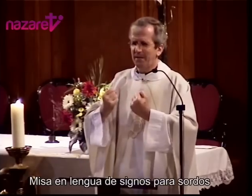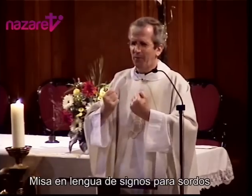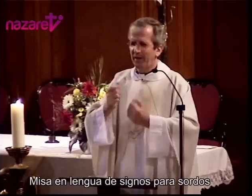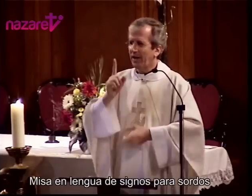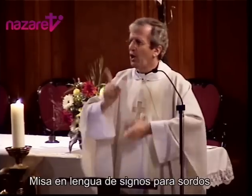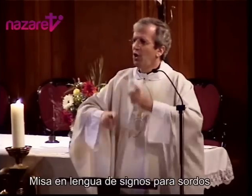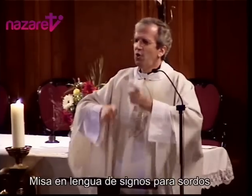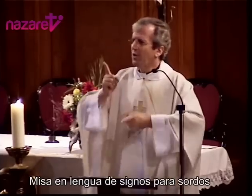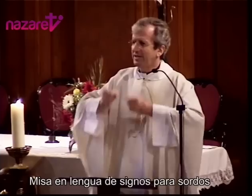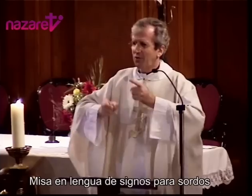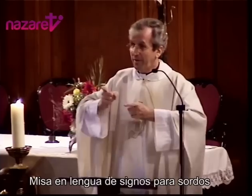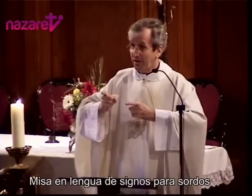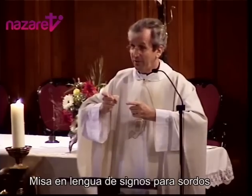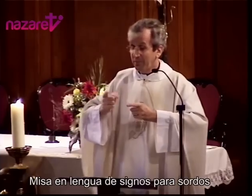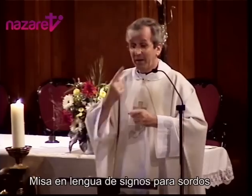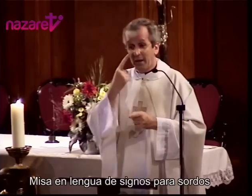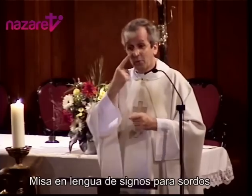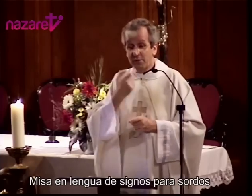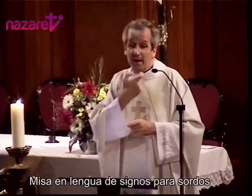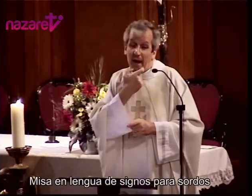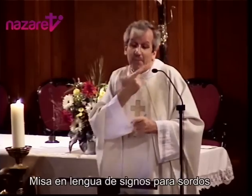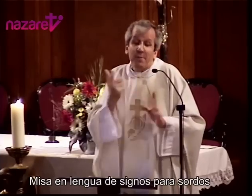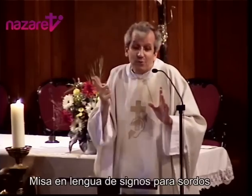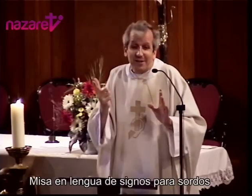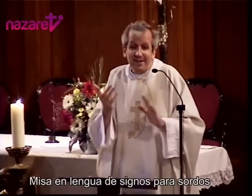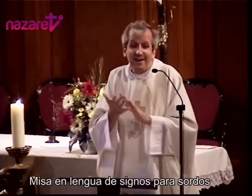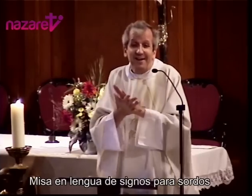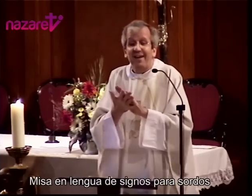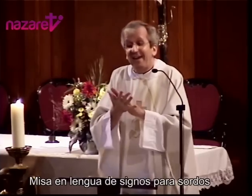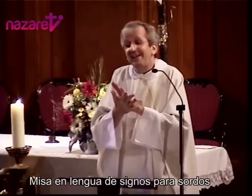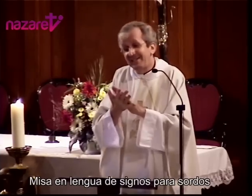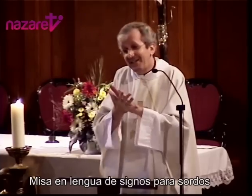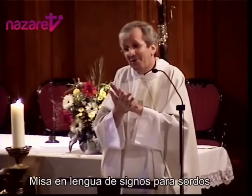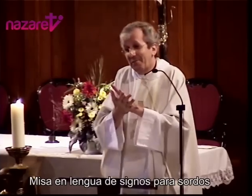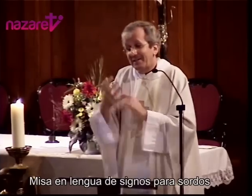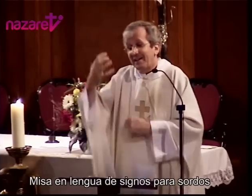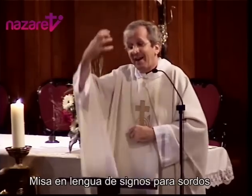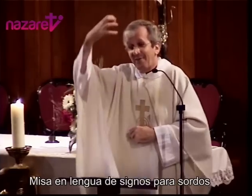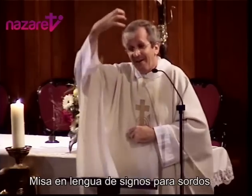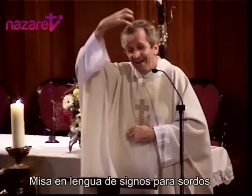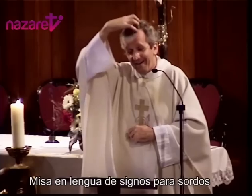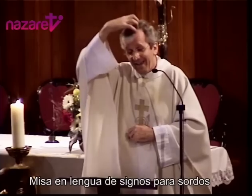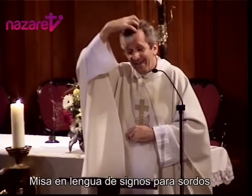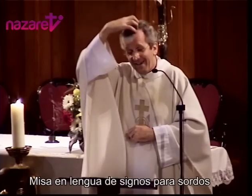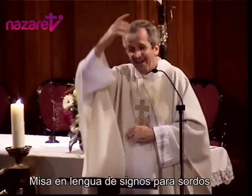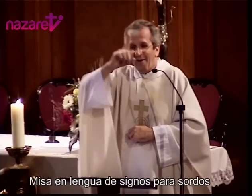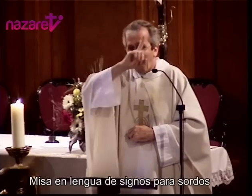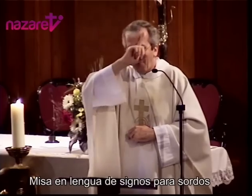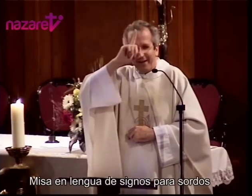poder, no es de dominio. Inclusive a mí me gustaría el signo, lo que pasa es que, claro, rey, o rey,